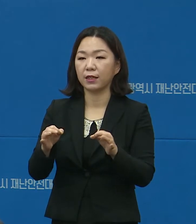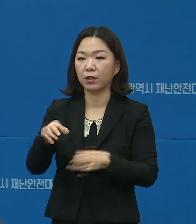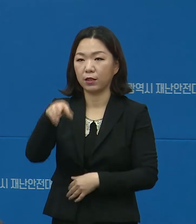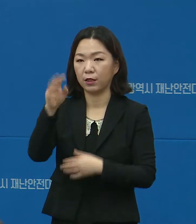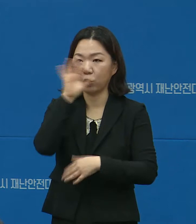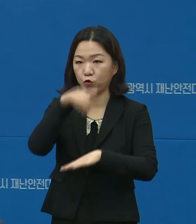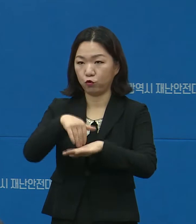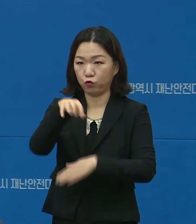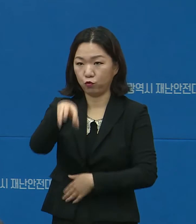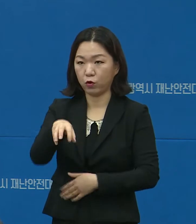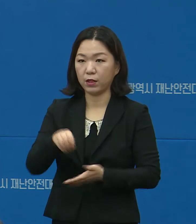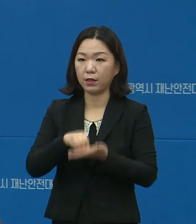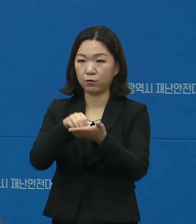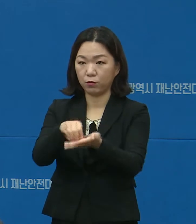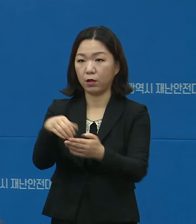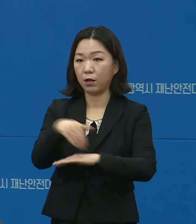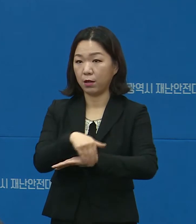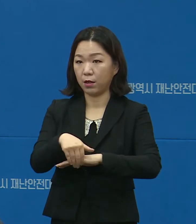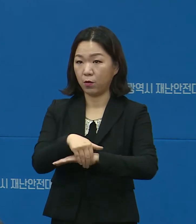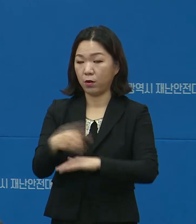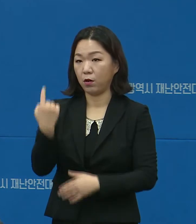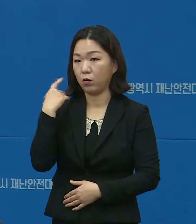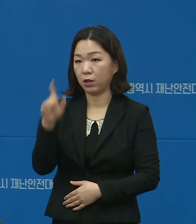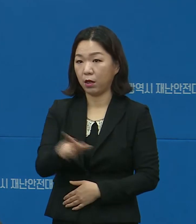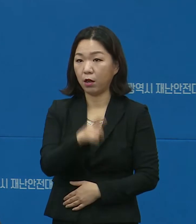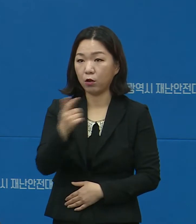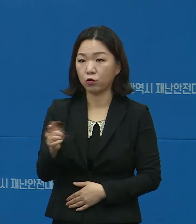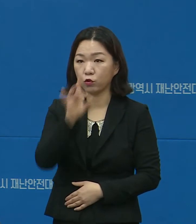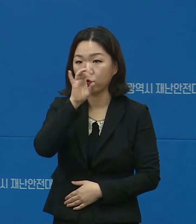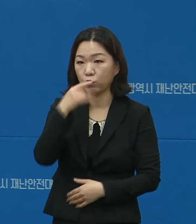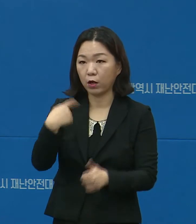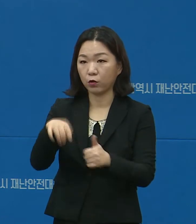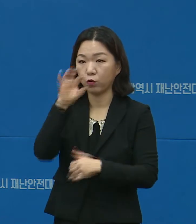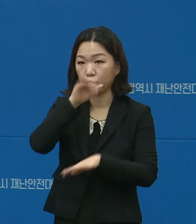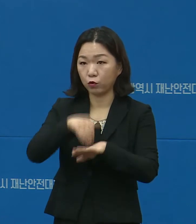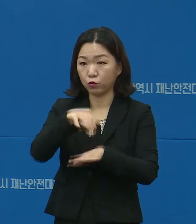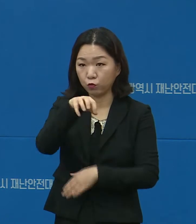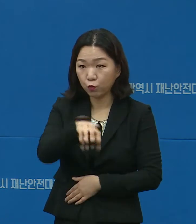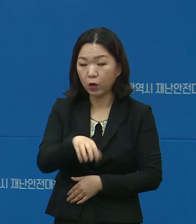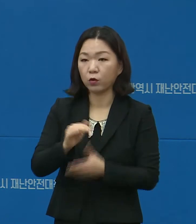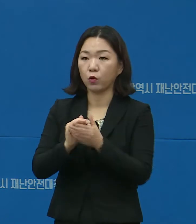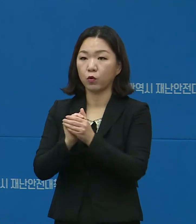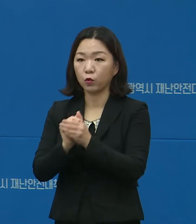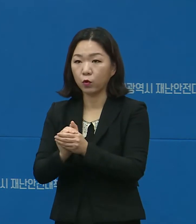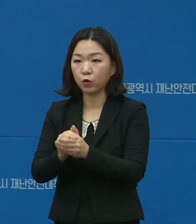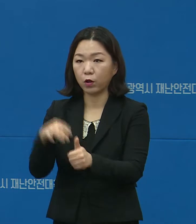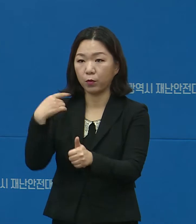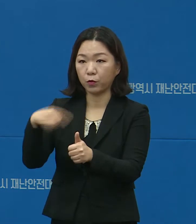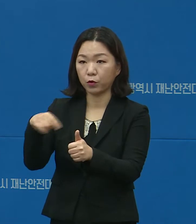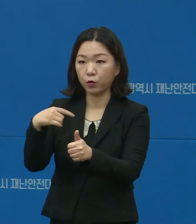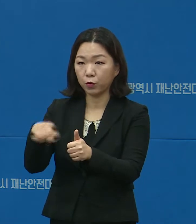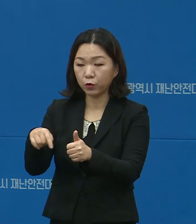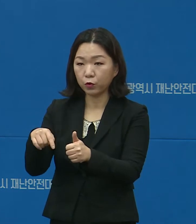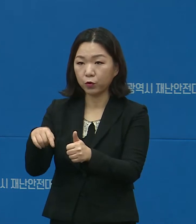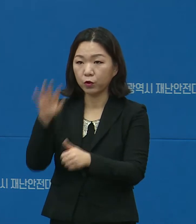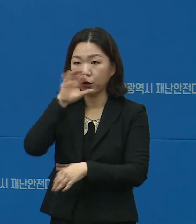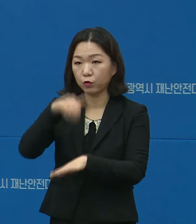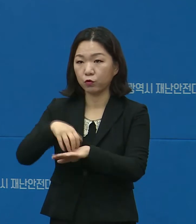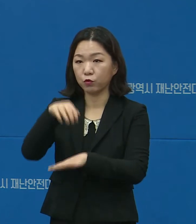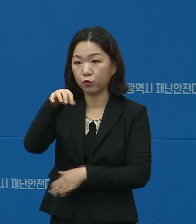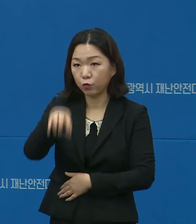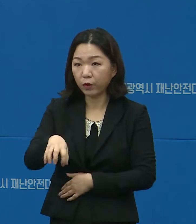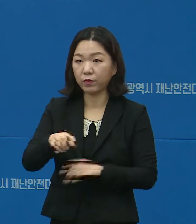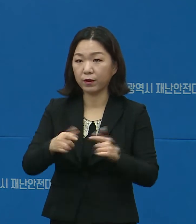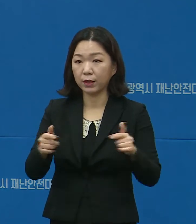어제 하루 중앙교육연수원, 농협 교육연수원, 경주교육연수원